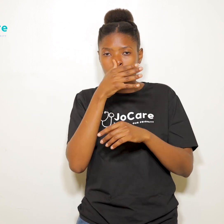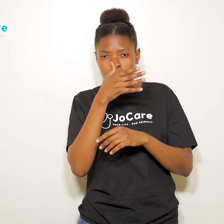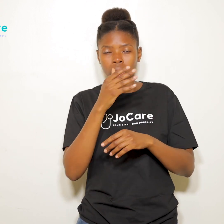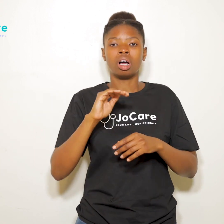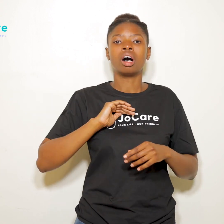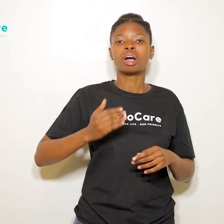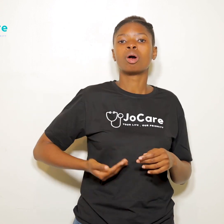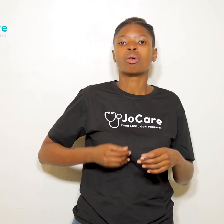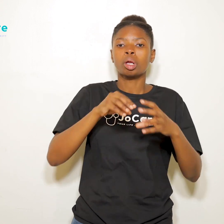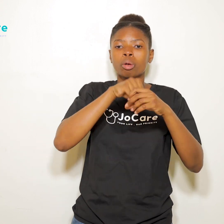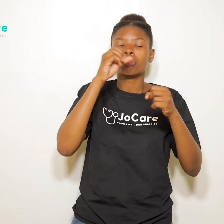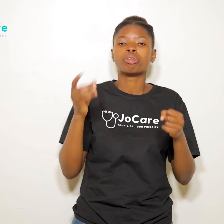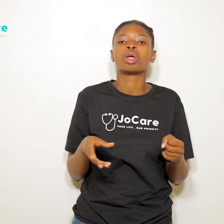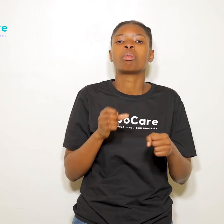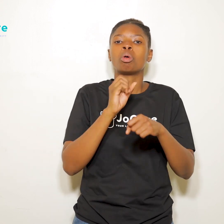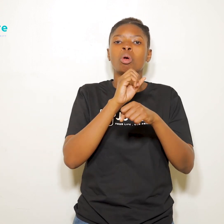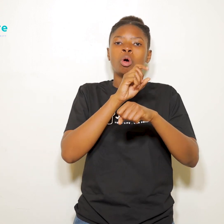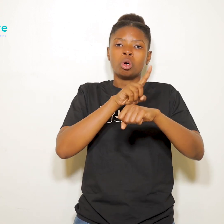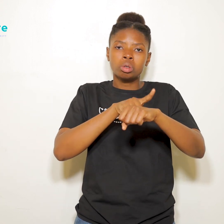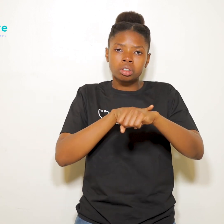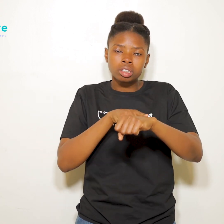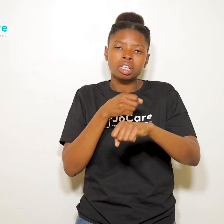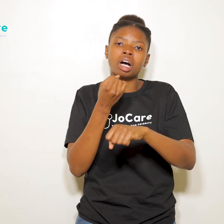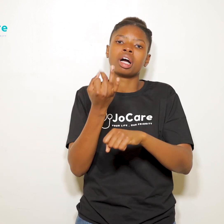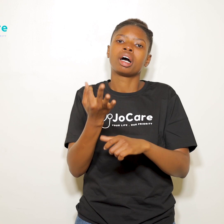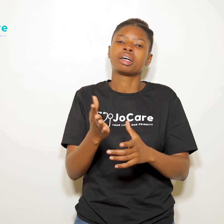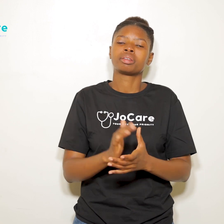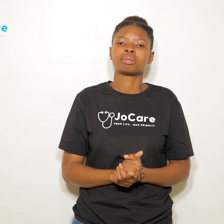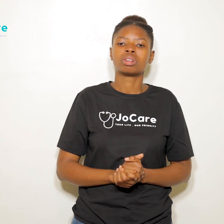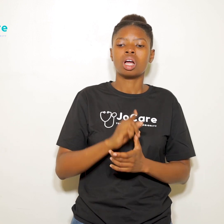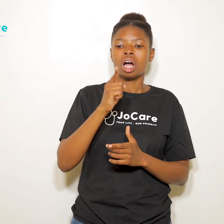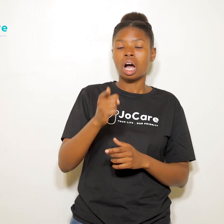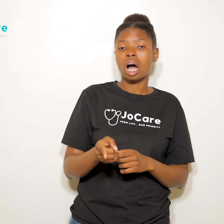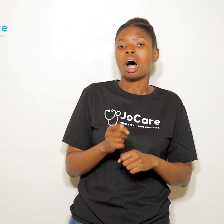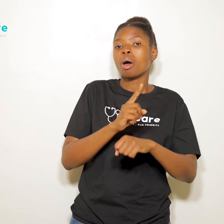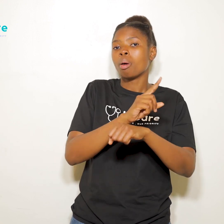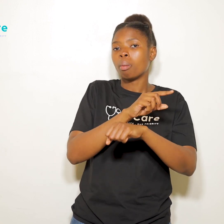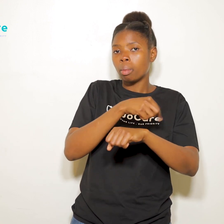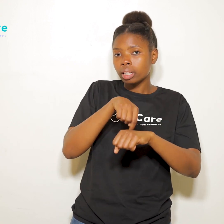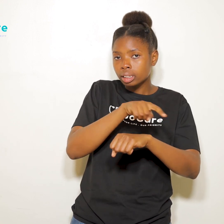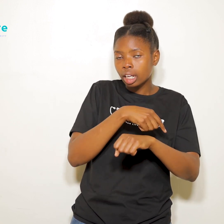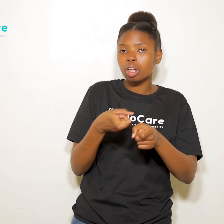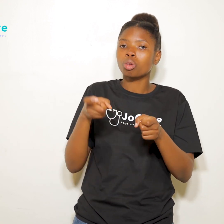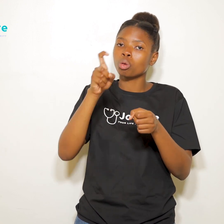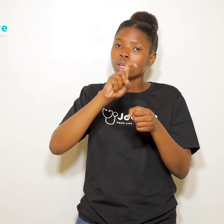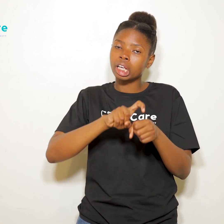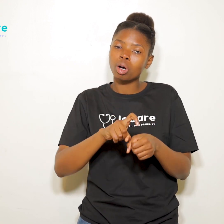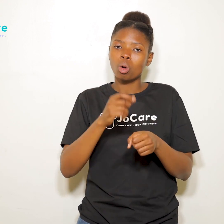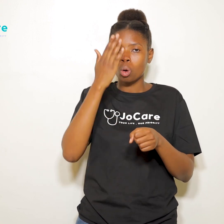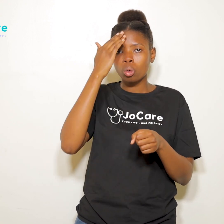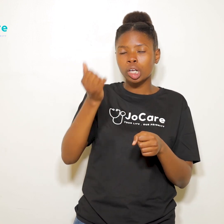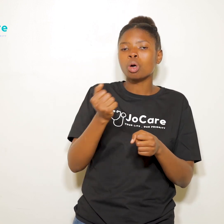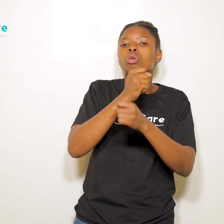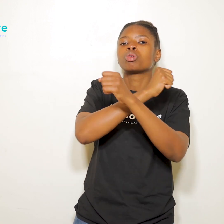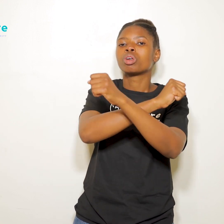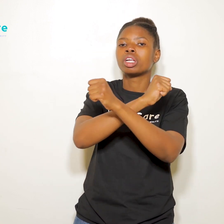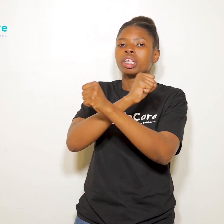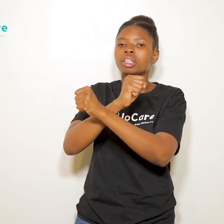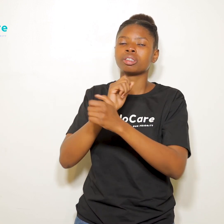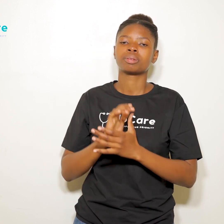saa 1 cyangwa saa 2. ni ukuvuga ngo ayo masaha yandi tuyarenzaho kugira ngo abe ari nk'amasaha y'ubwirinzi. Hanyuma iyo minsi dukuraho